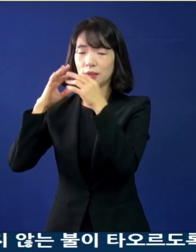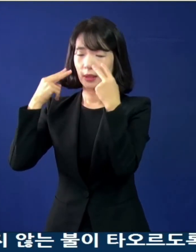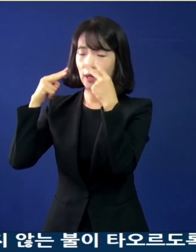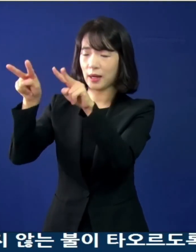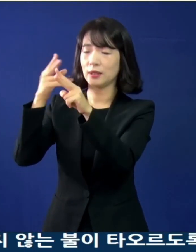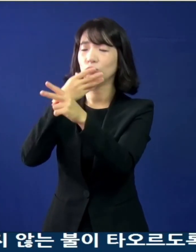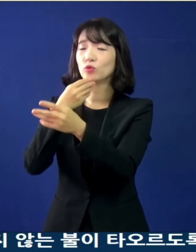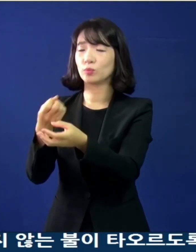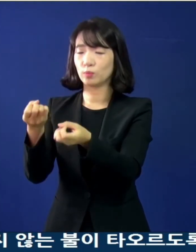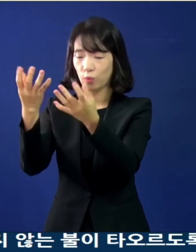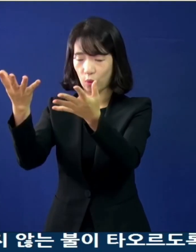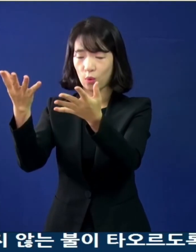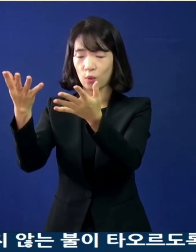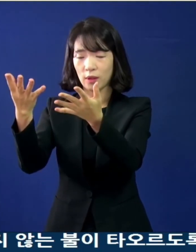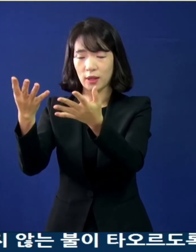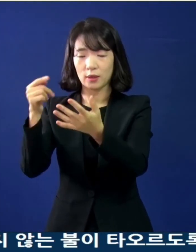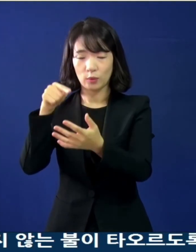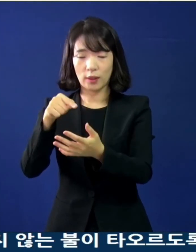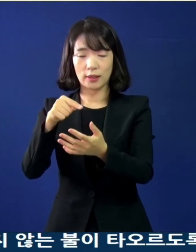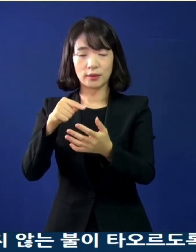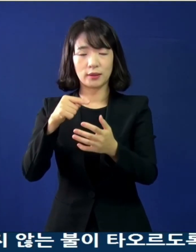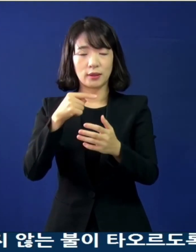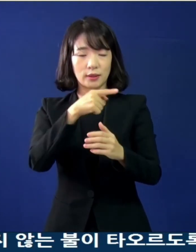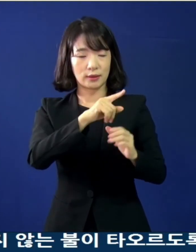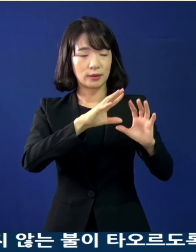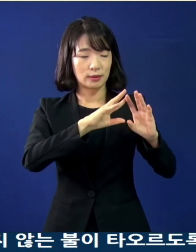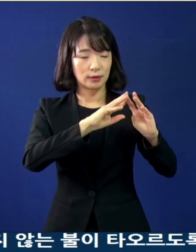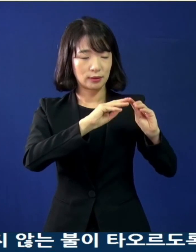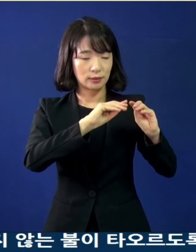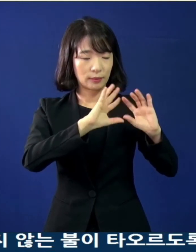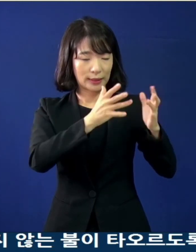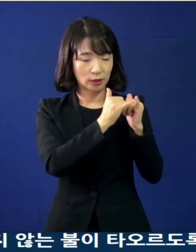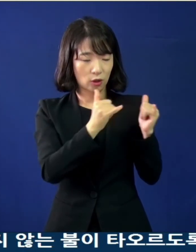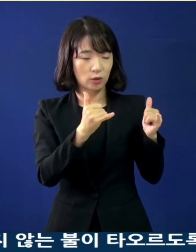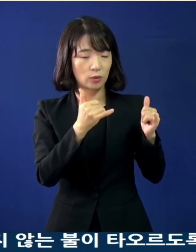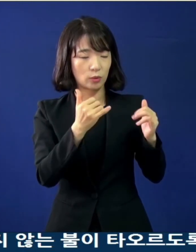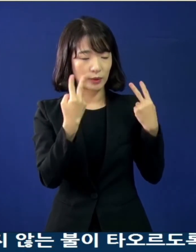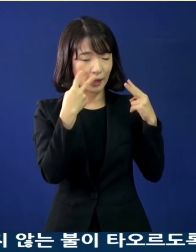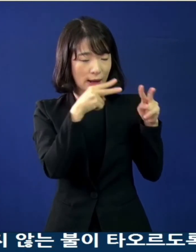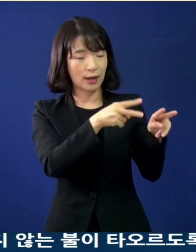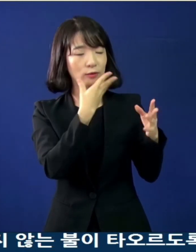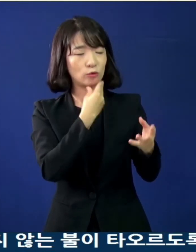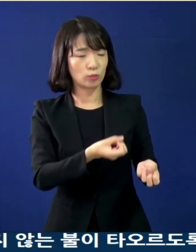이름으로 세상을 축복하는 그 삶이 우리와 우리의 교회를 통해서 지속될 수